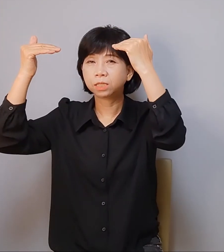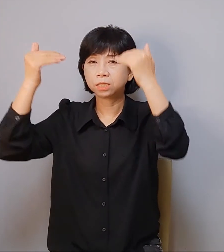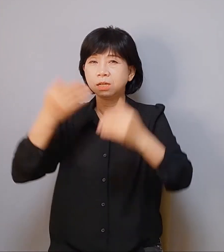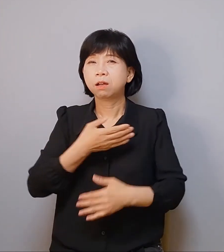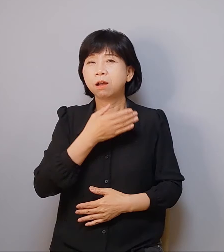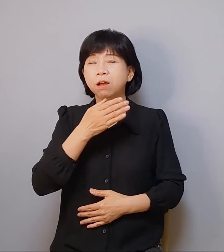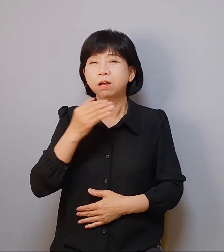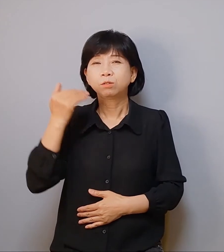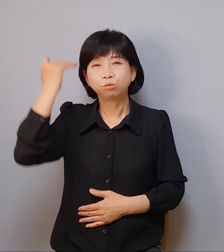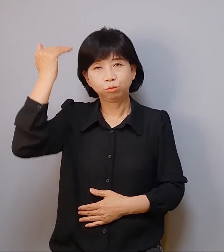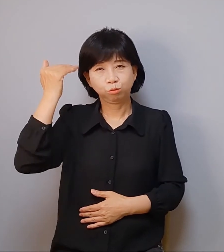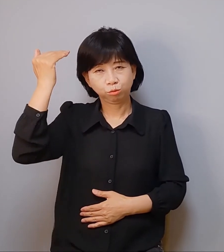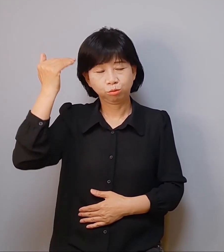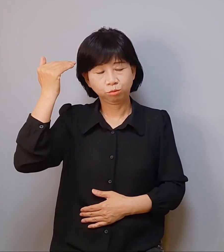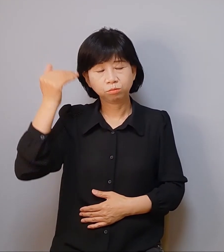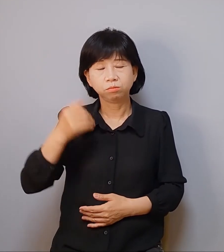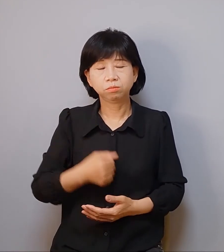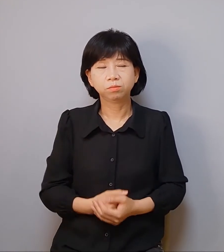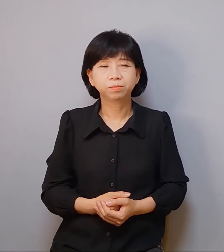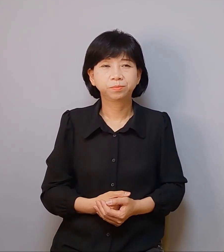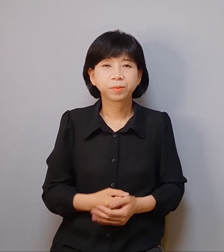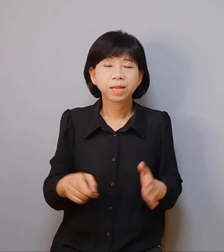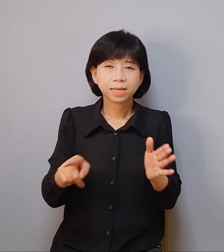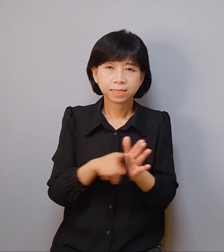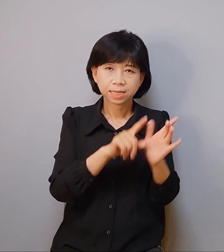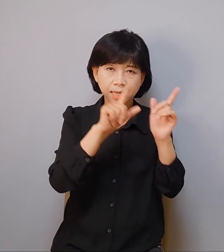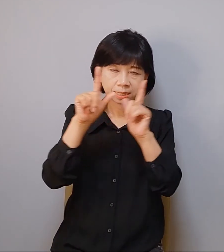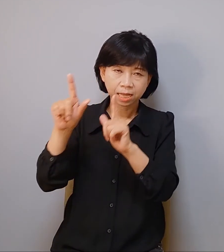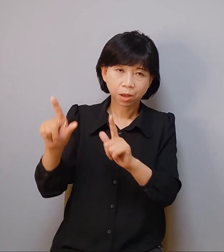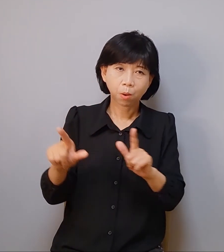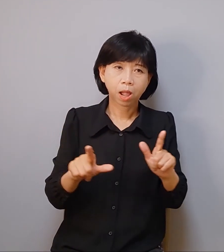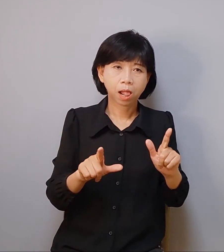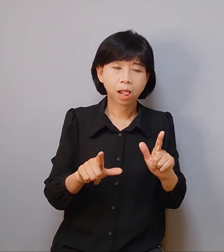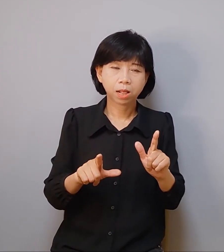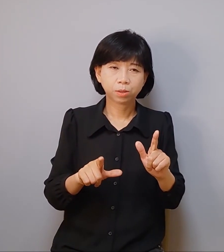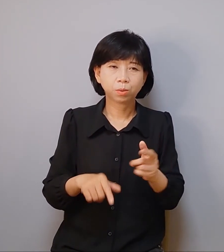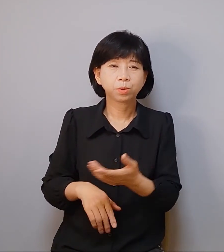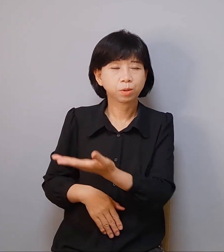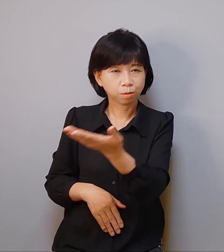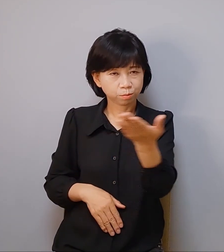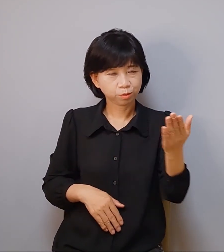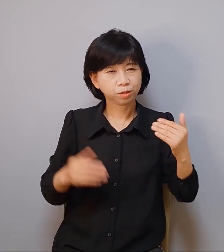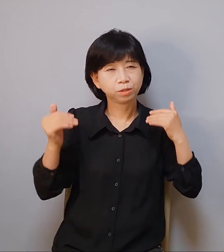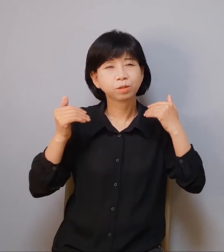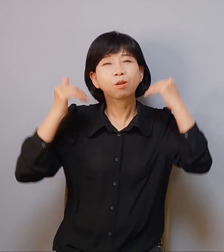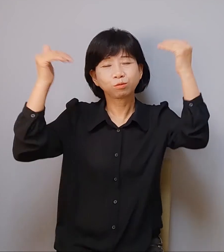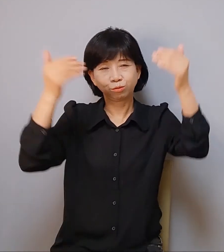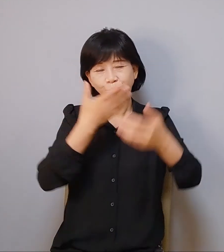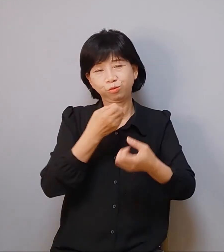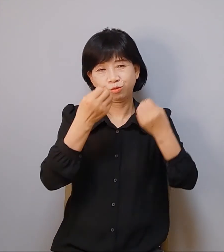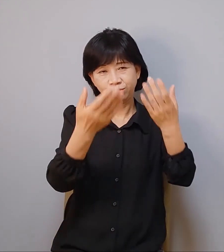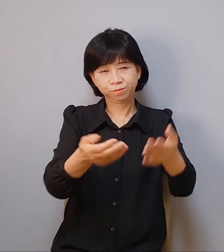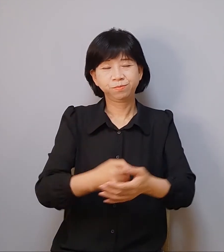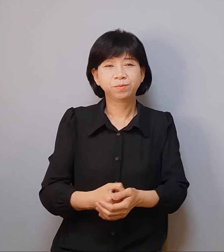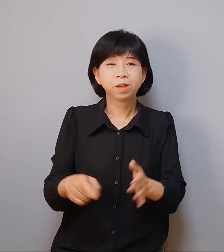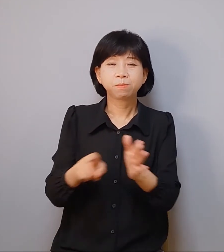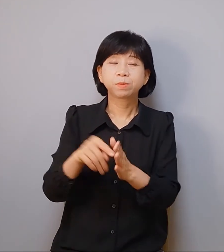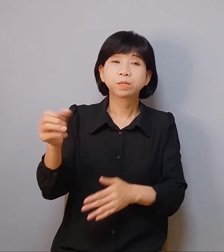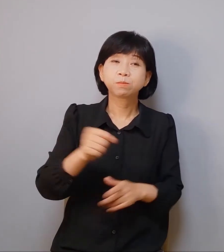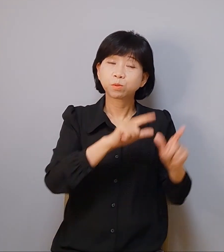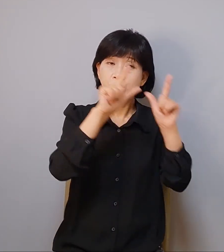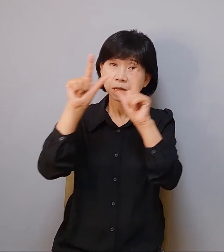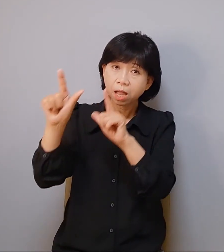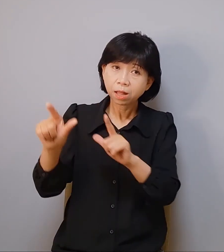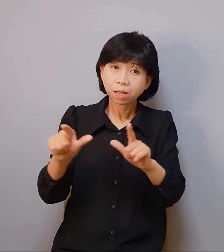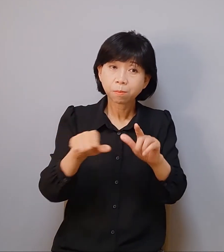거죠. 여러분, 우리 신앙으로 살아내실 수 있기를 축원합니다. 믿음으로 산다는 것은요, 모든 삶의